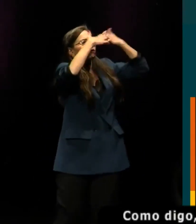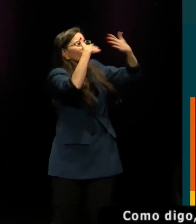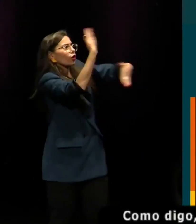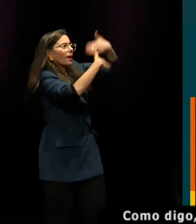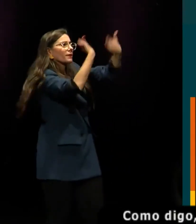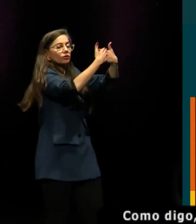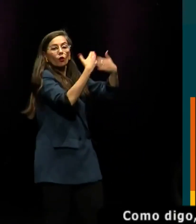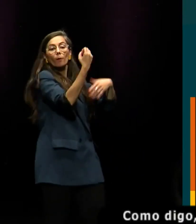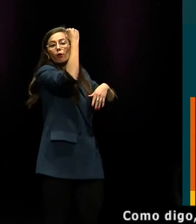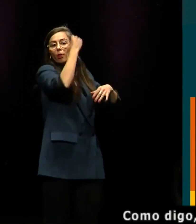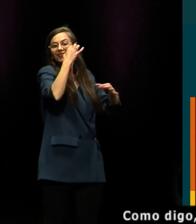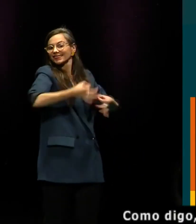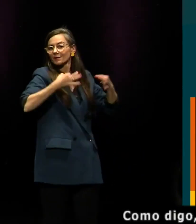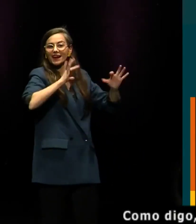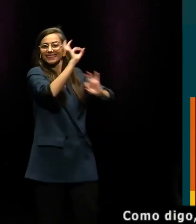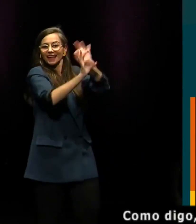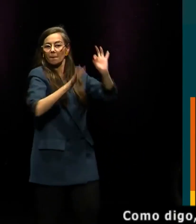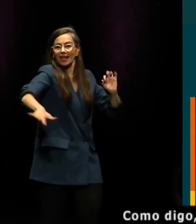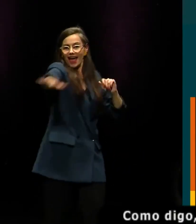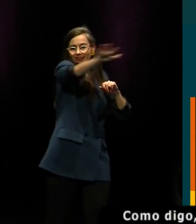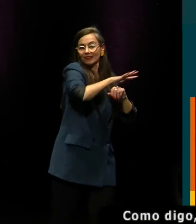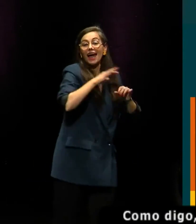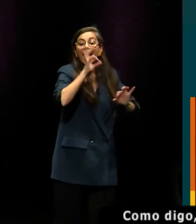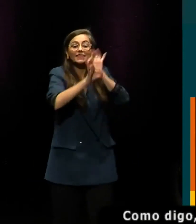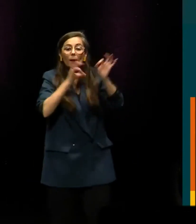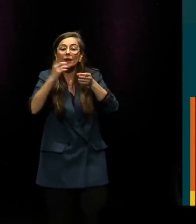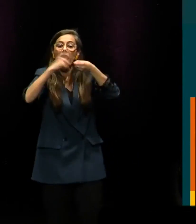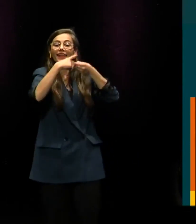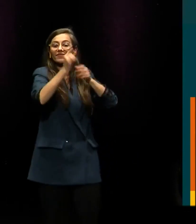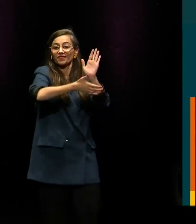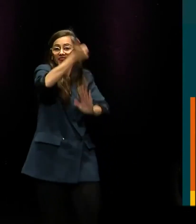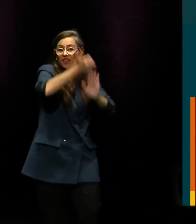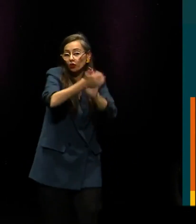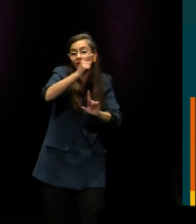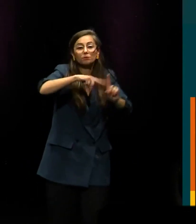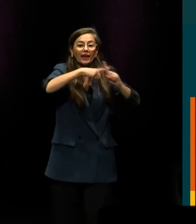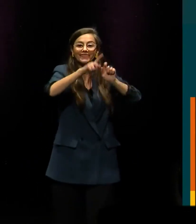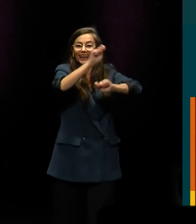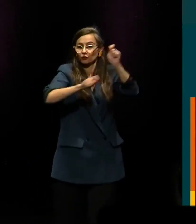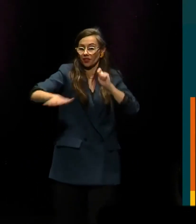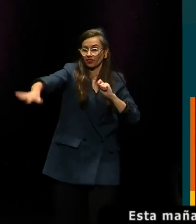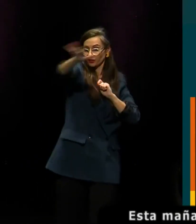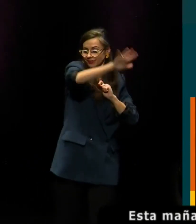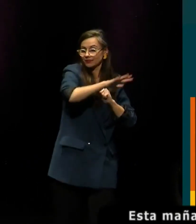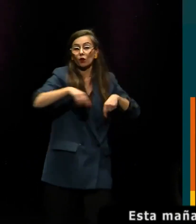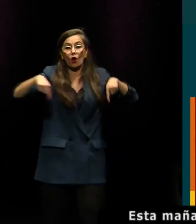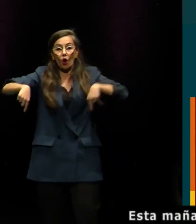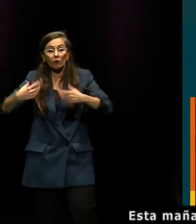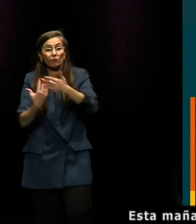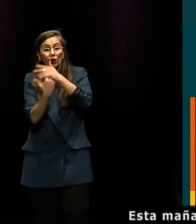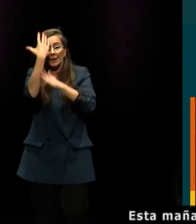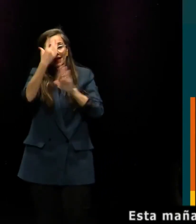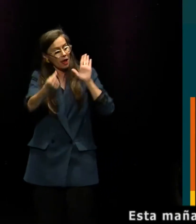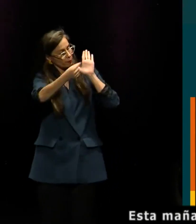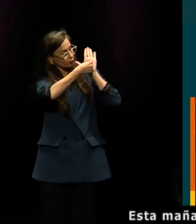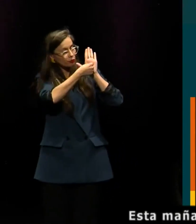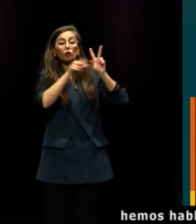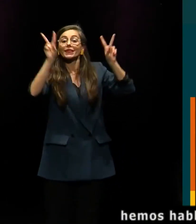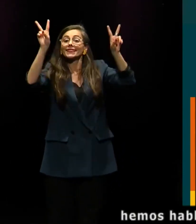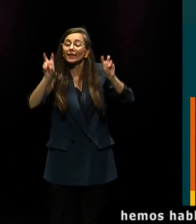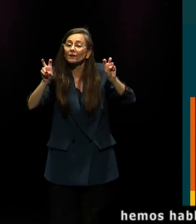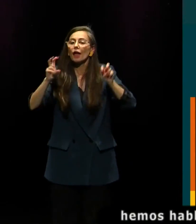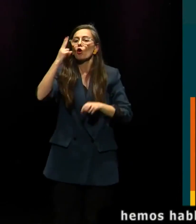la asamblea, hemos hablado también de este tema. La asamblea participan, pues las federaciones y